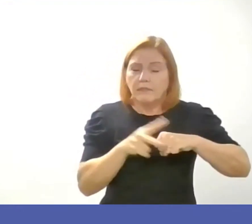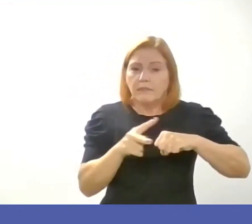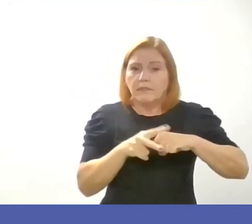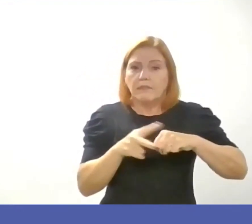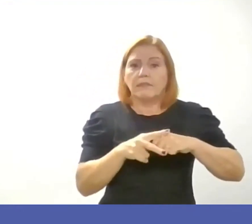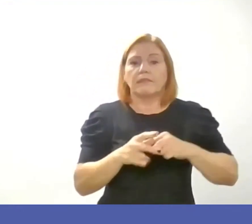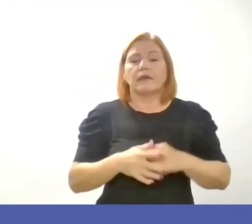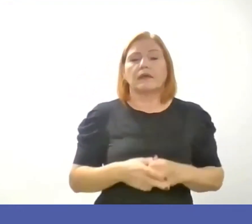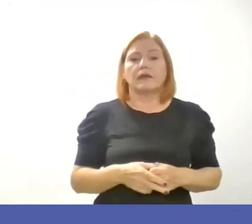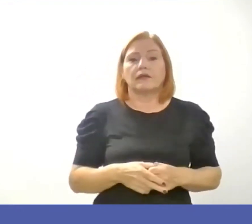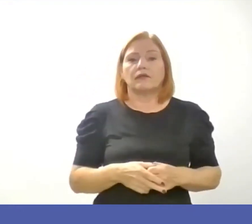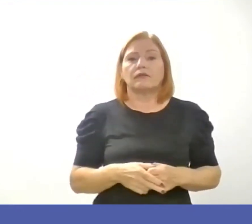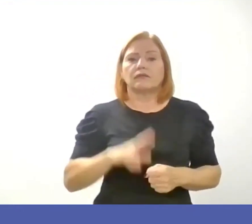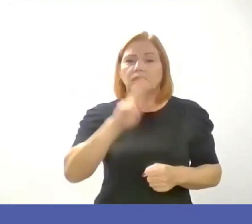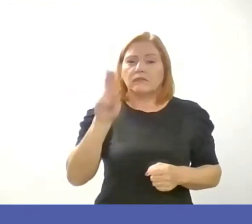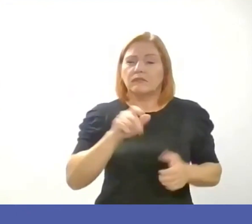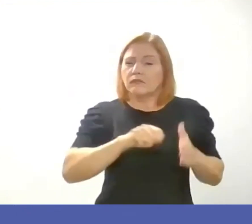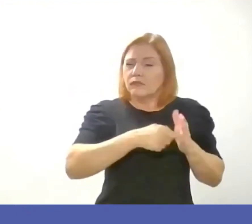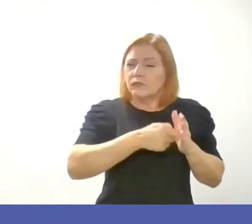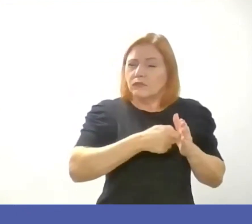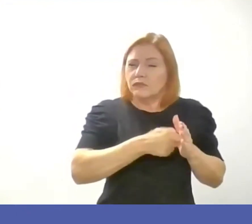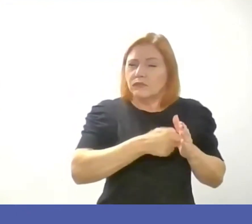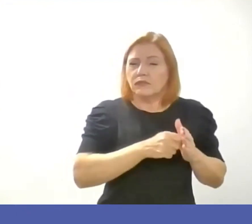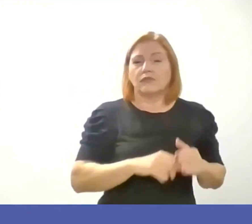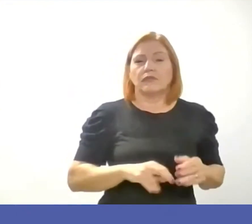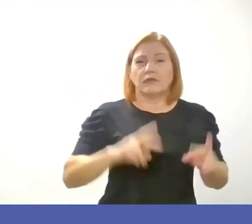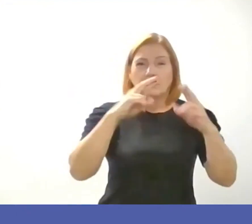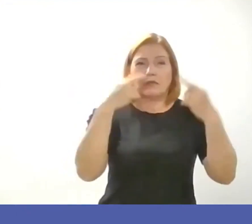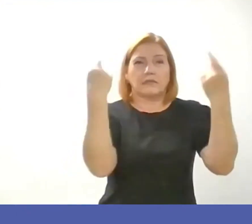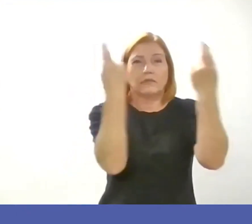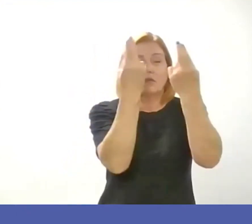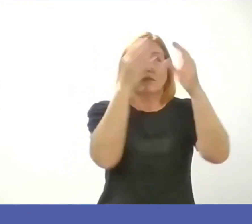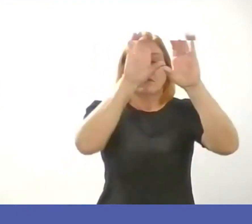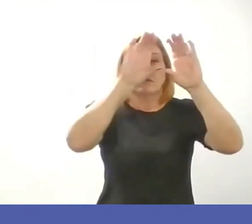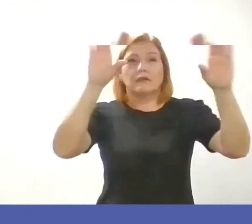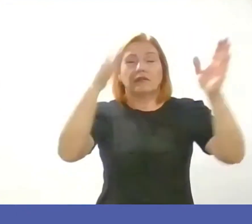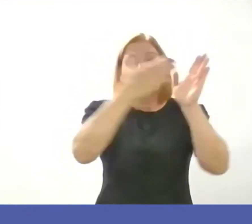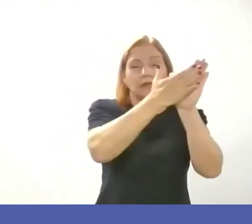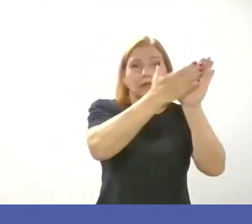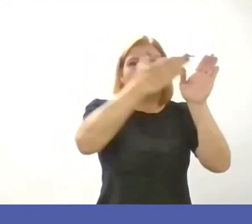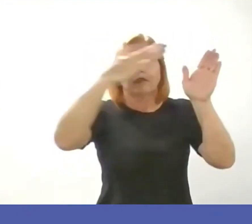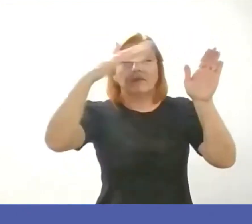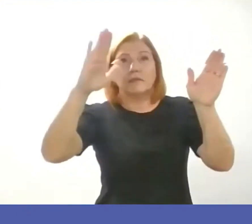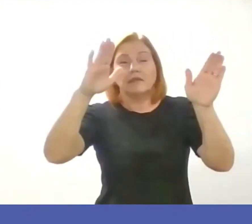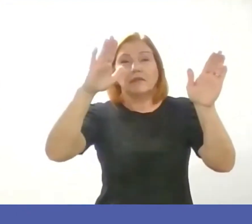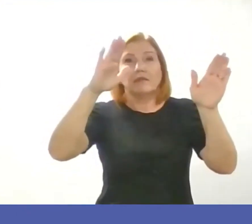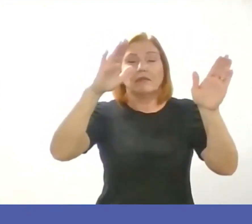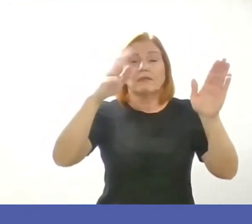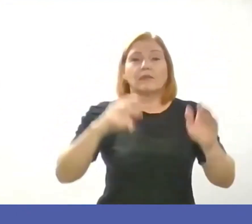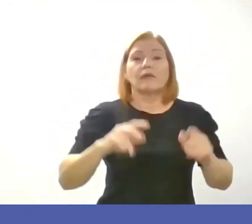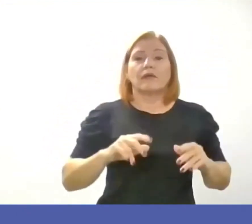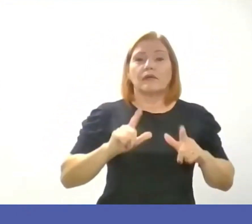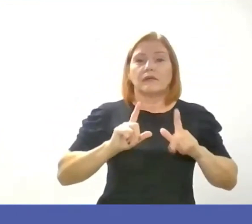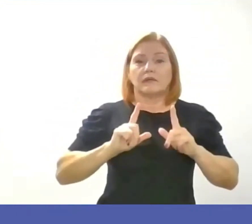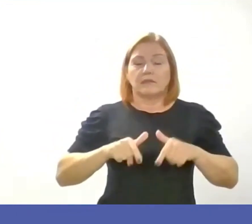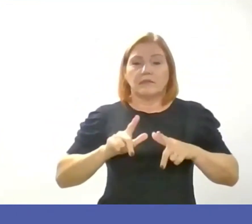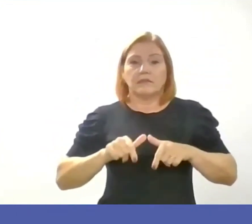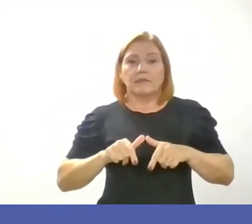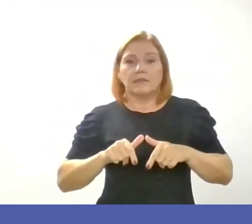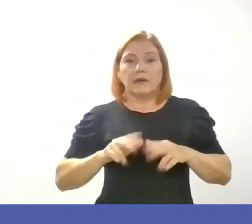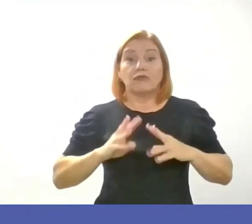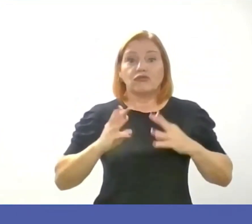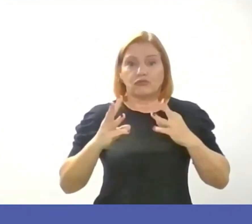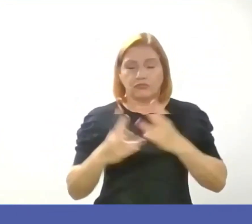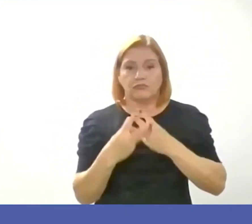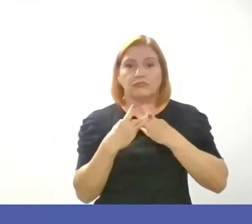chave do reino dos céus e abriu a porta para os judeus crentes entrarem no reino dos céus da igreja.